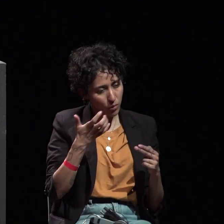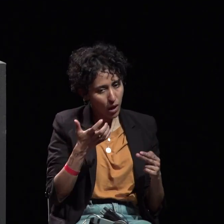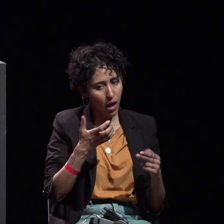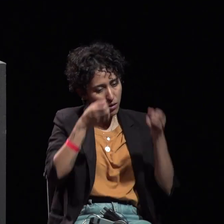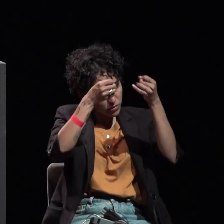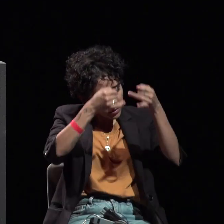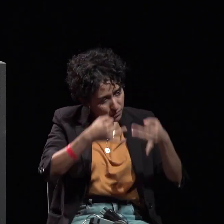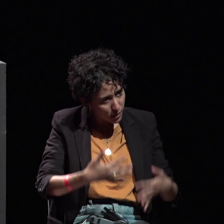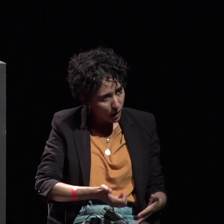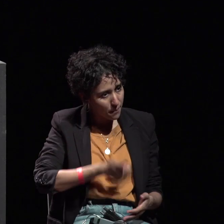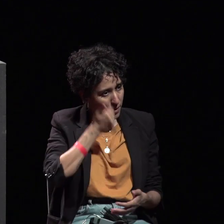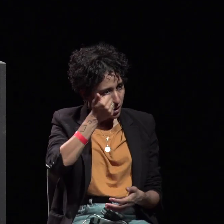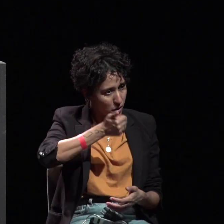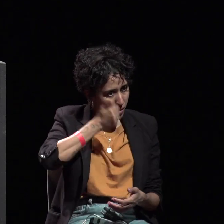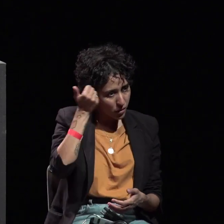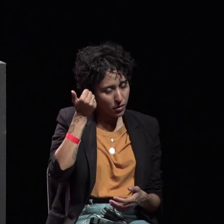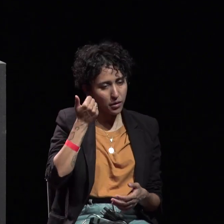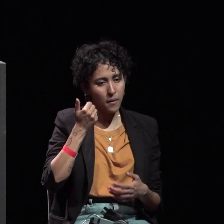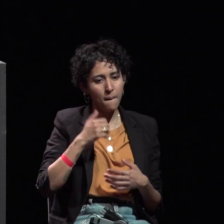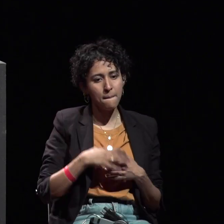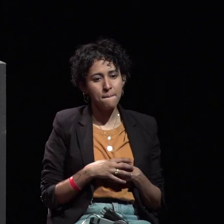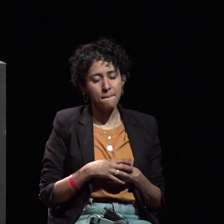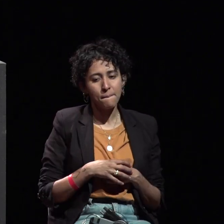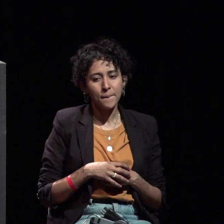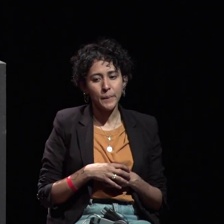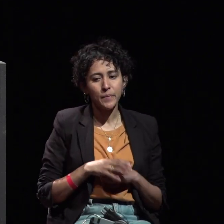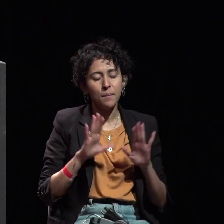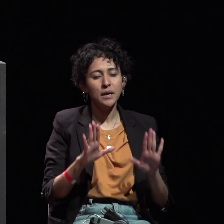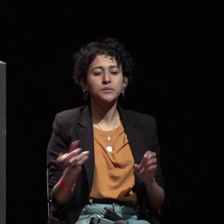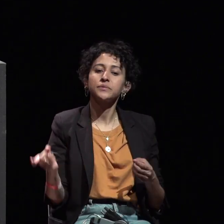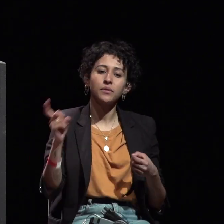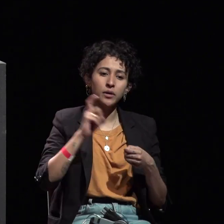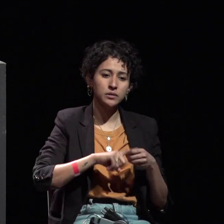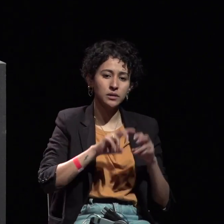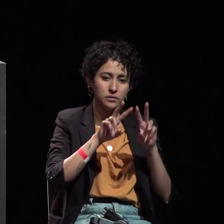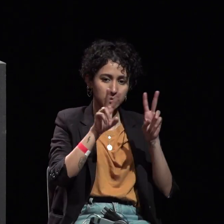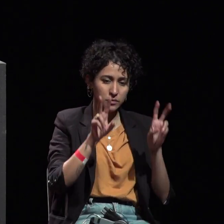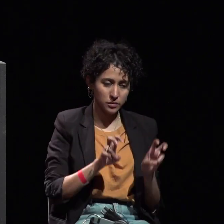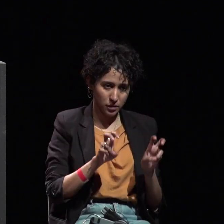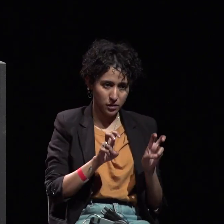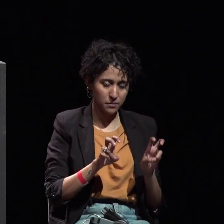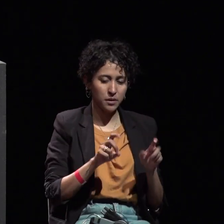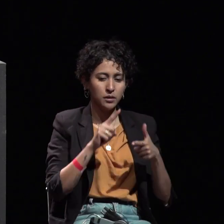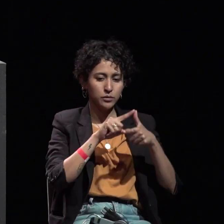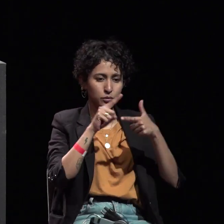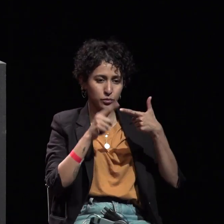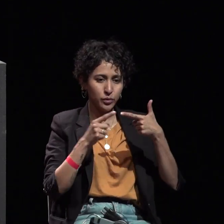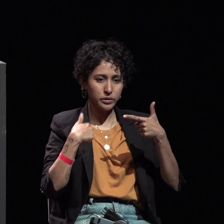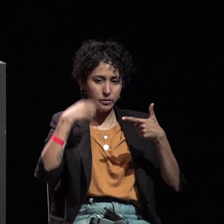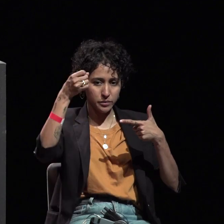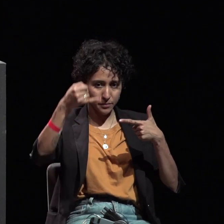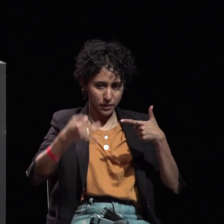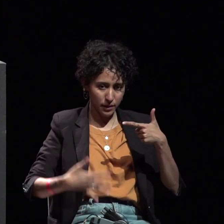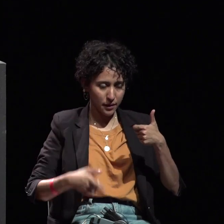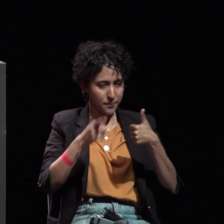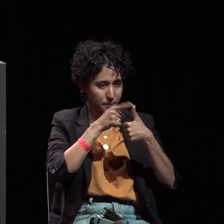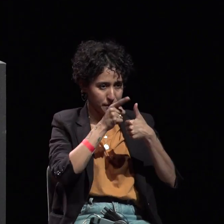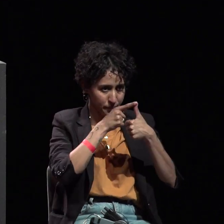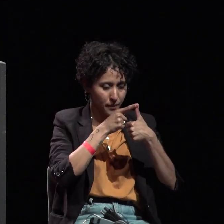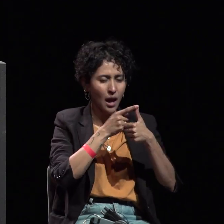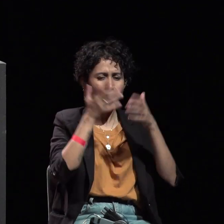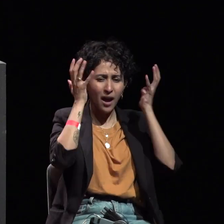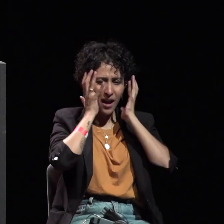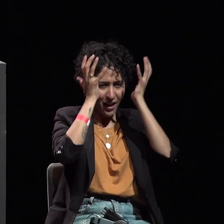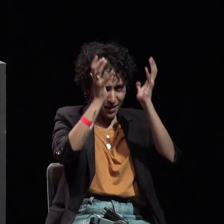relação a esses temas, né? Ou seja, vamos recapitular brevemente os argumentos que eu desenvolvi até aqui. O caso das cabeças reduzidas revela